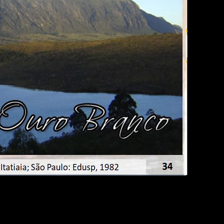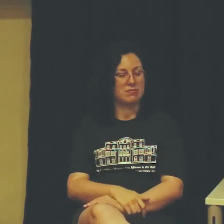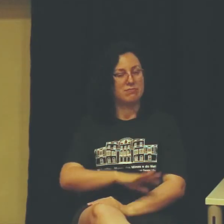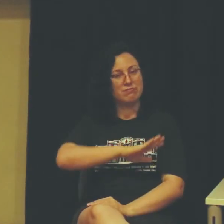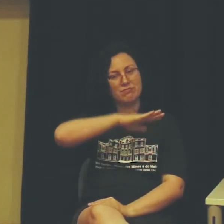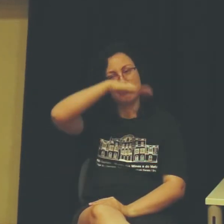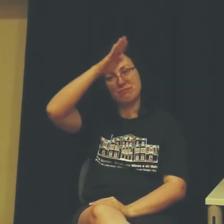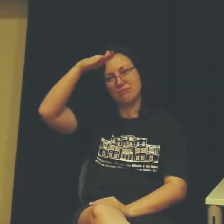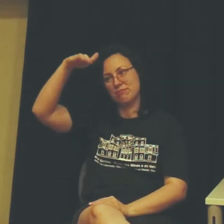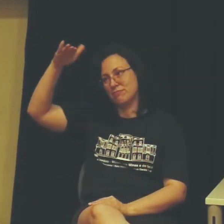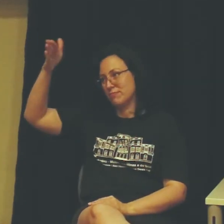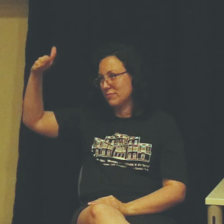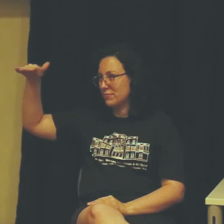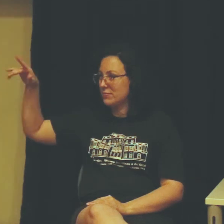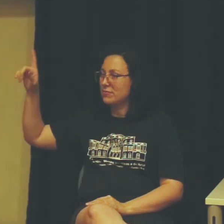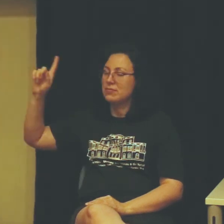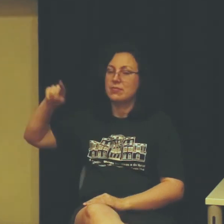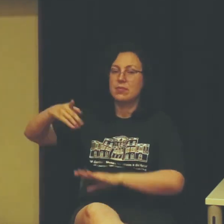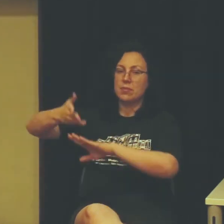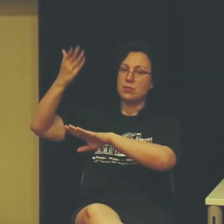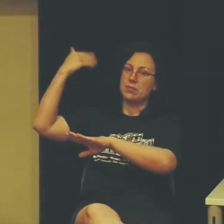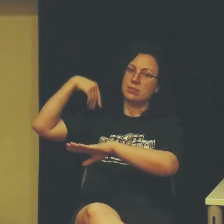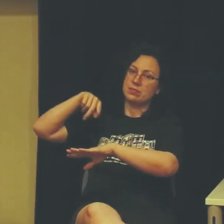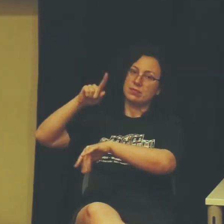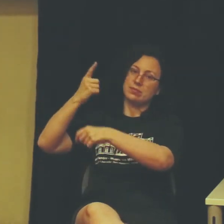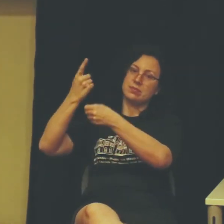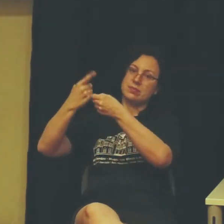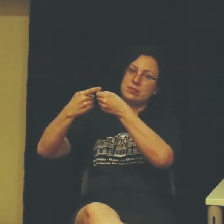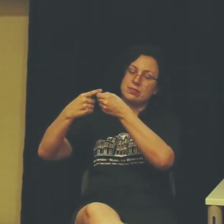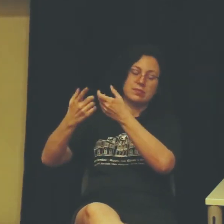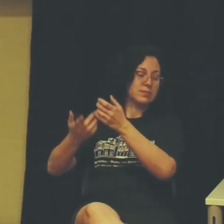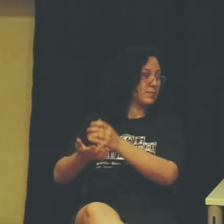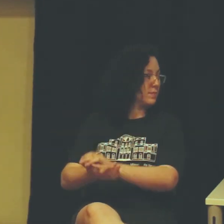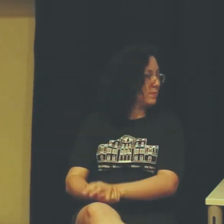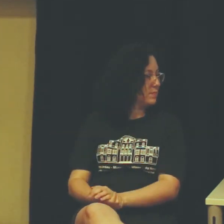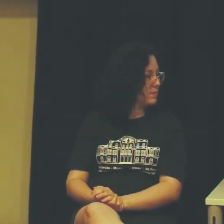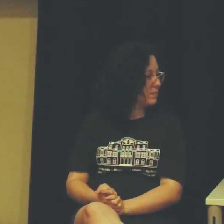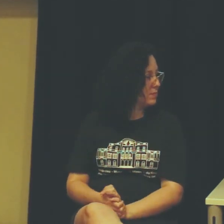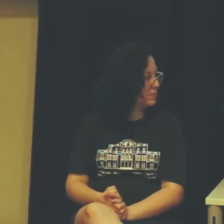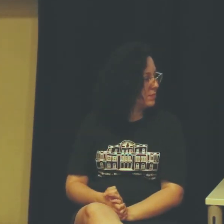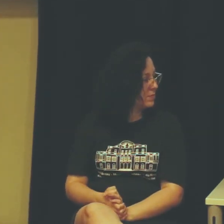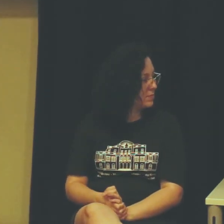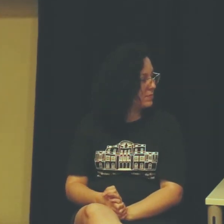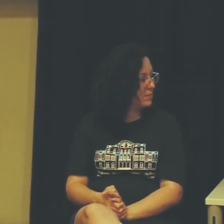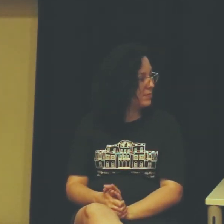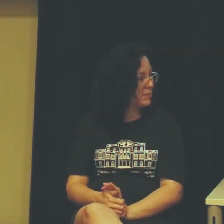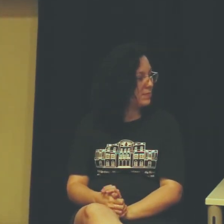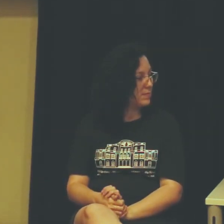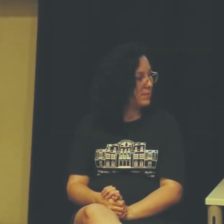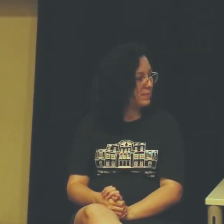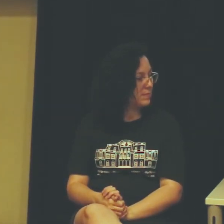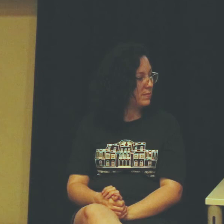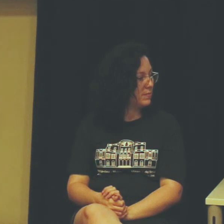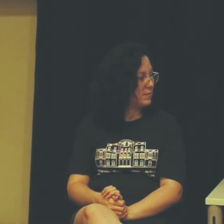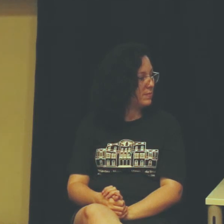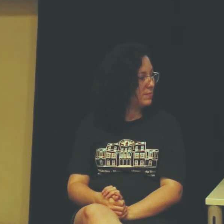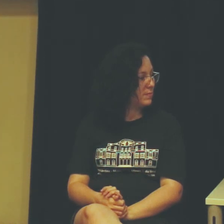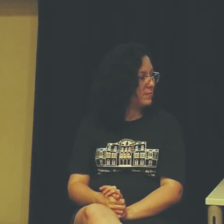serra aqui é a serra, né, e aqui atrás a cidade de Ouro Branco. E um outro... segundo detalhe, tinha esquecido desse